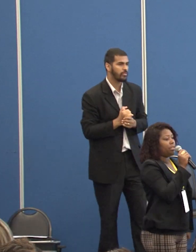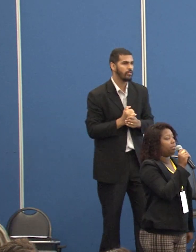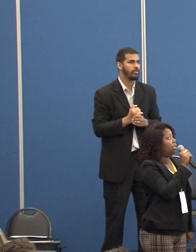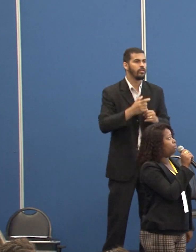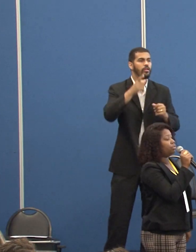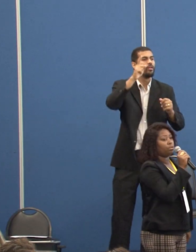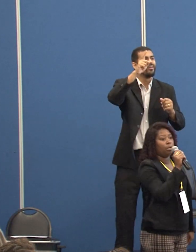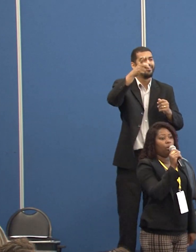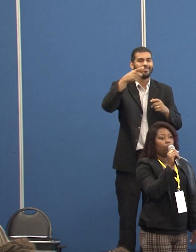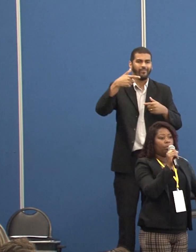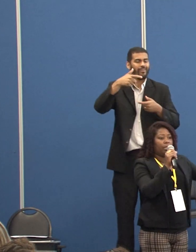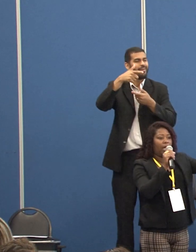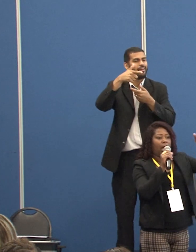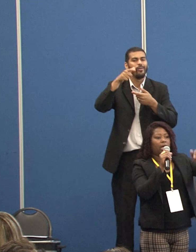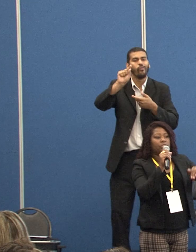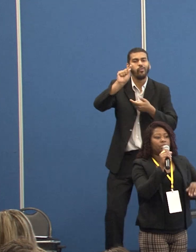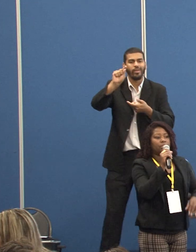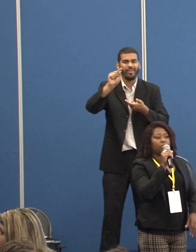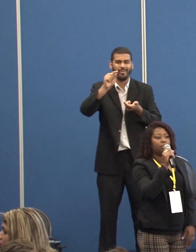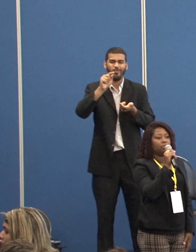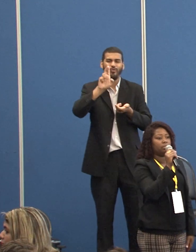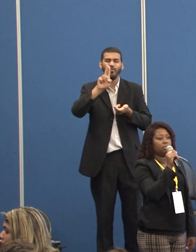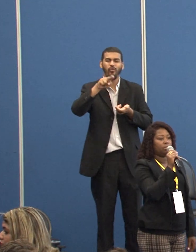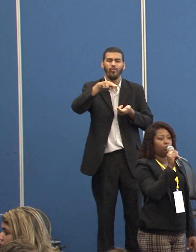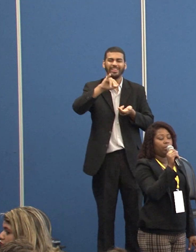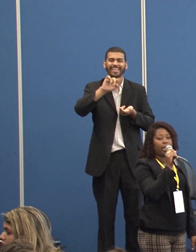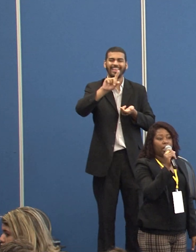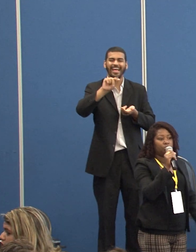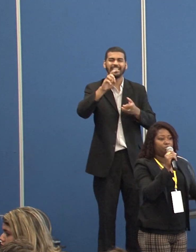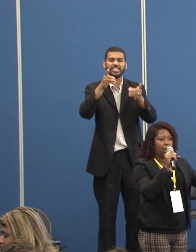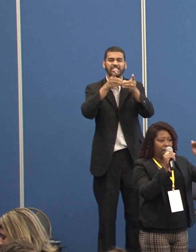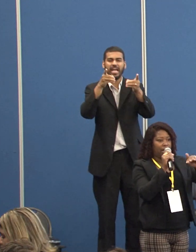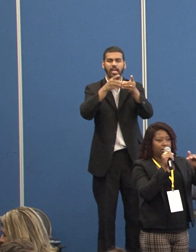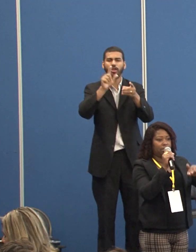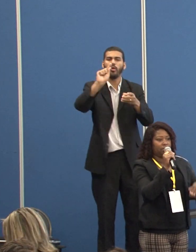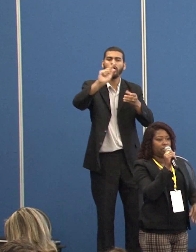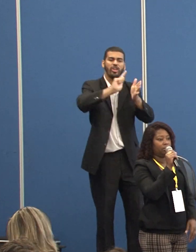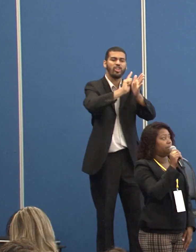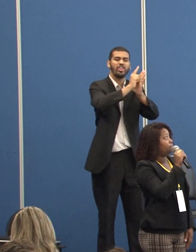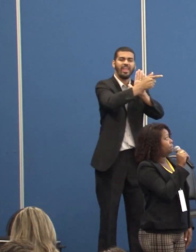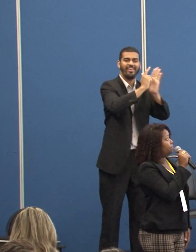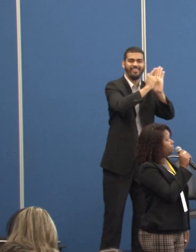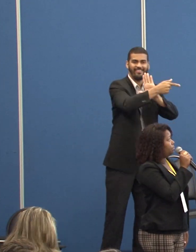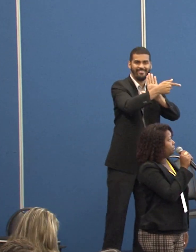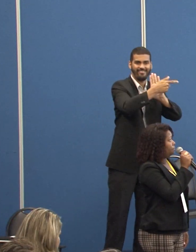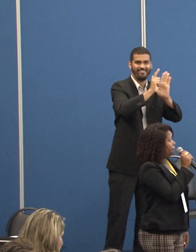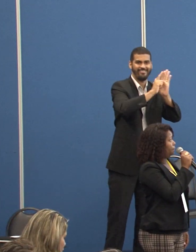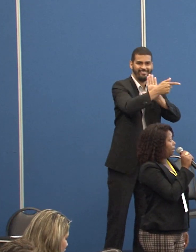nós utilizamos o encarte de farmácia,